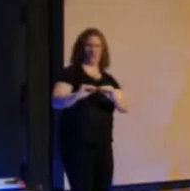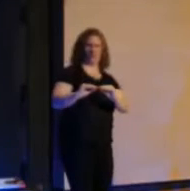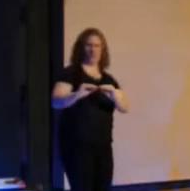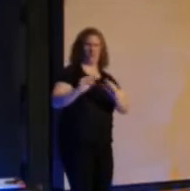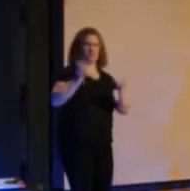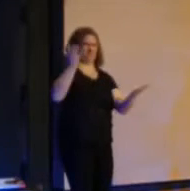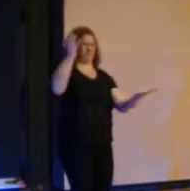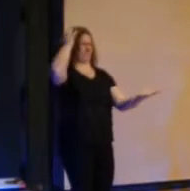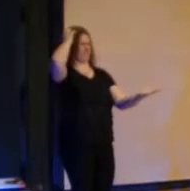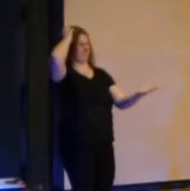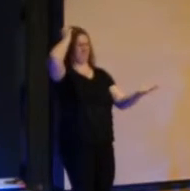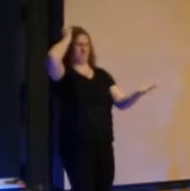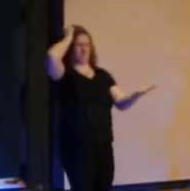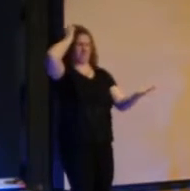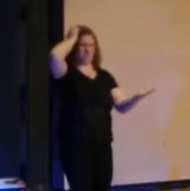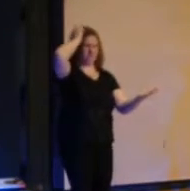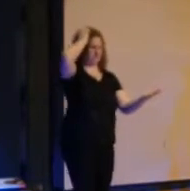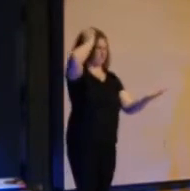azabache.